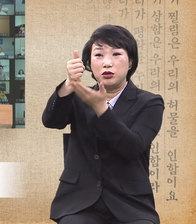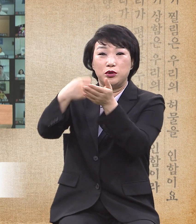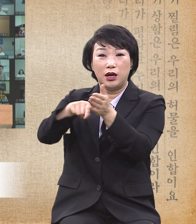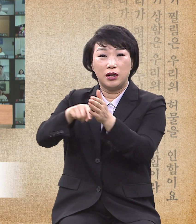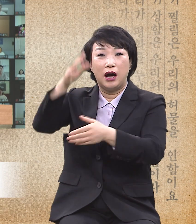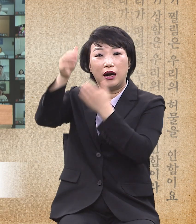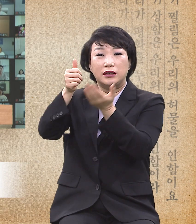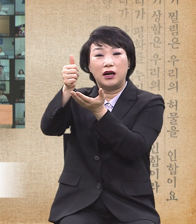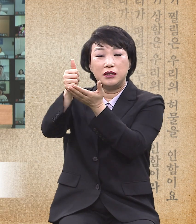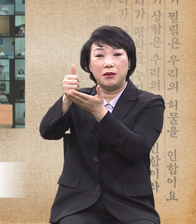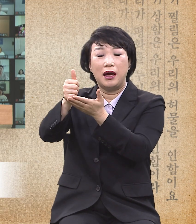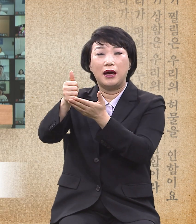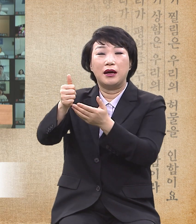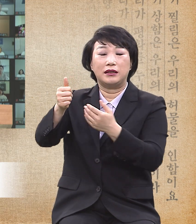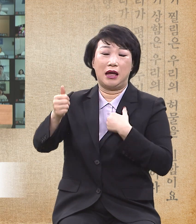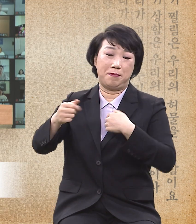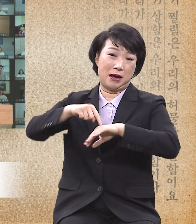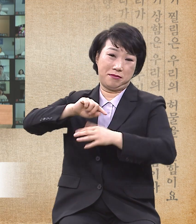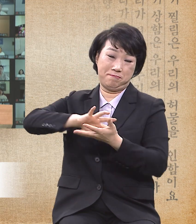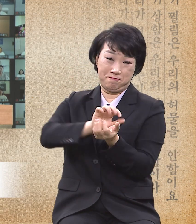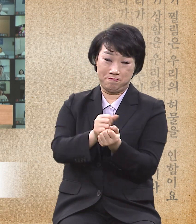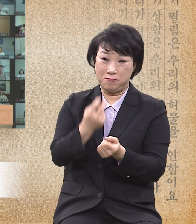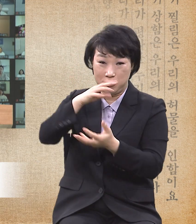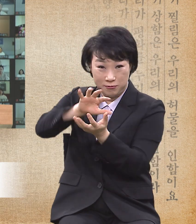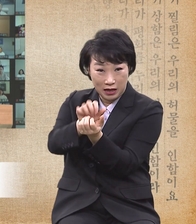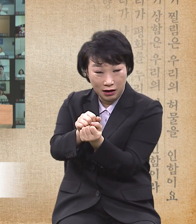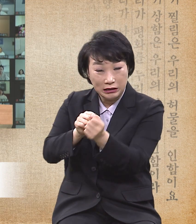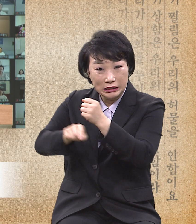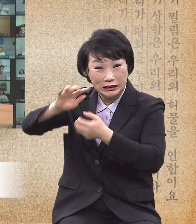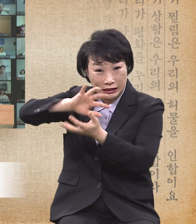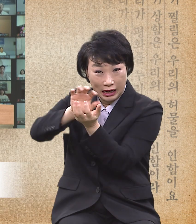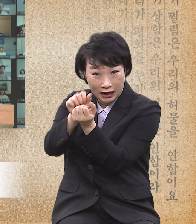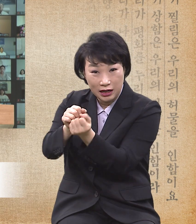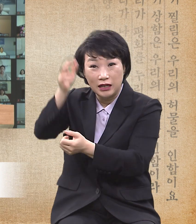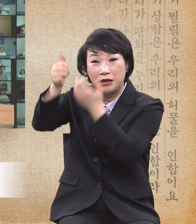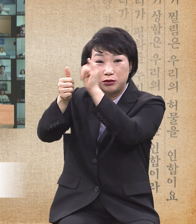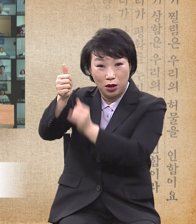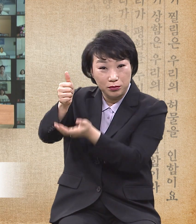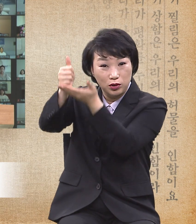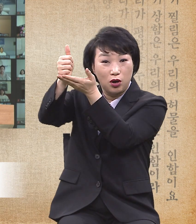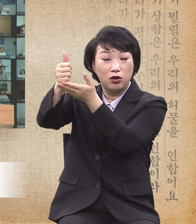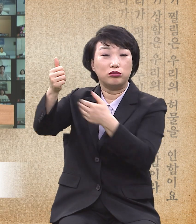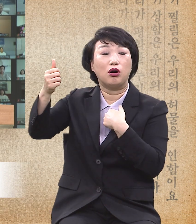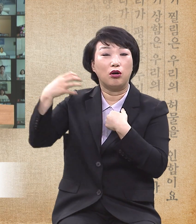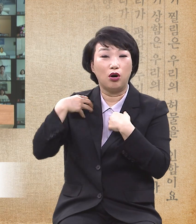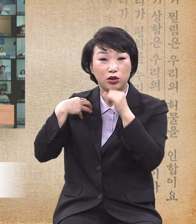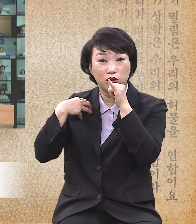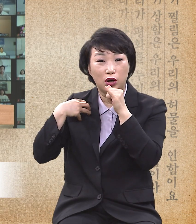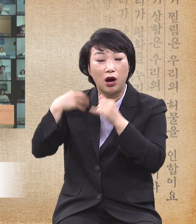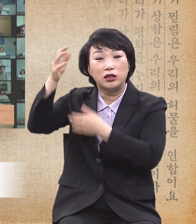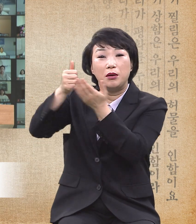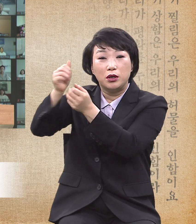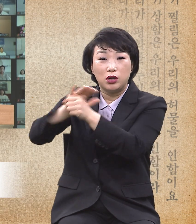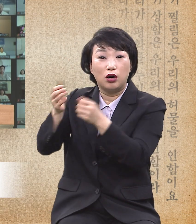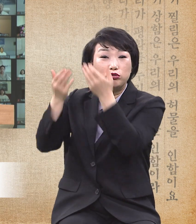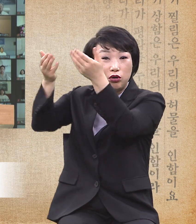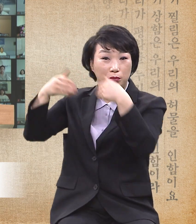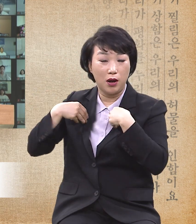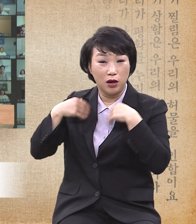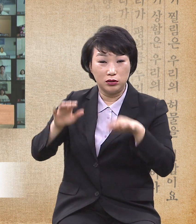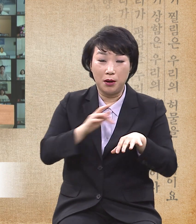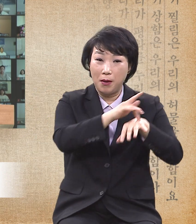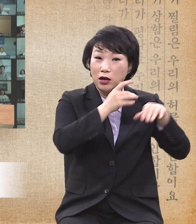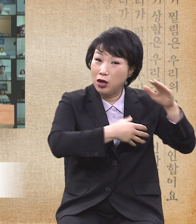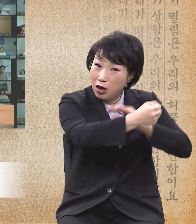위해 하나님을 마음을 다하고 목숨을 다하고 뜻을 다하여 섬겨야 할 하나님의 사랑해야 할 사랑을